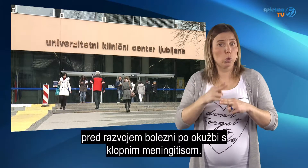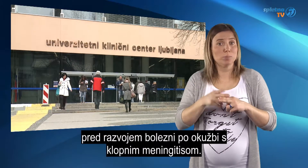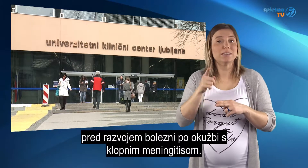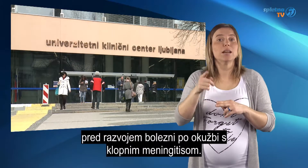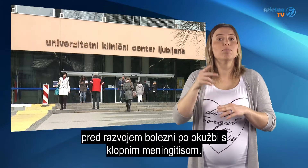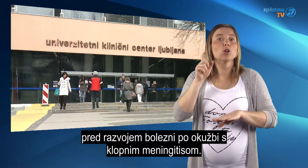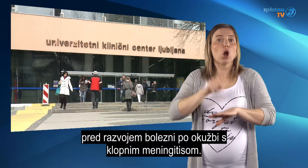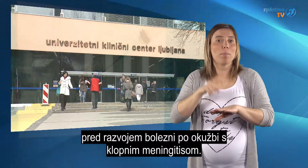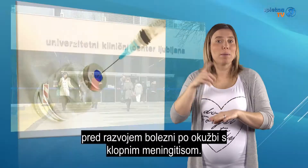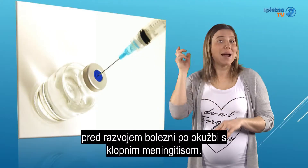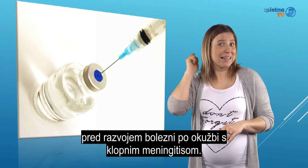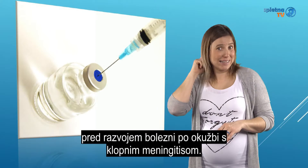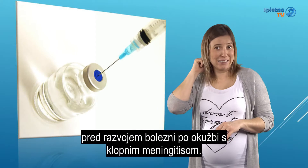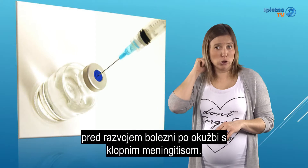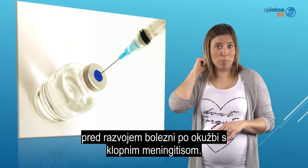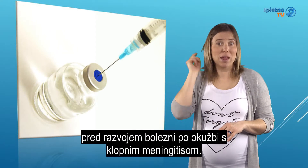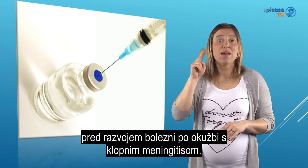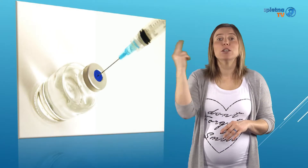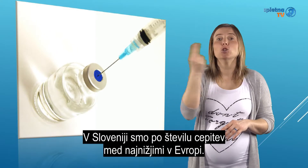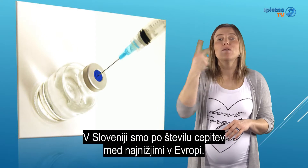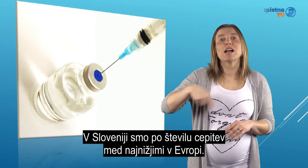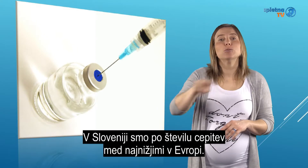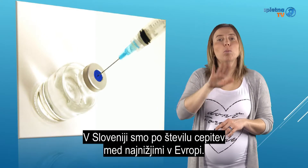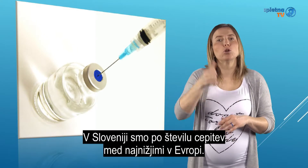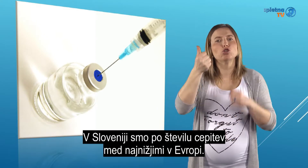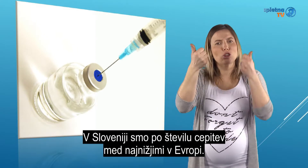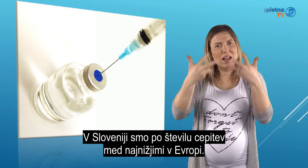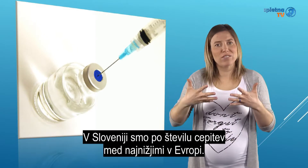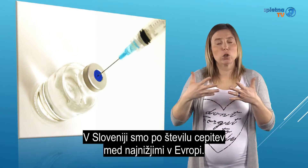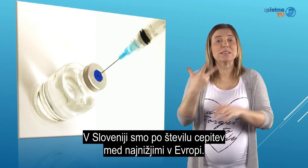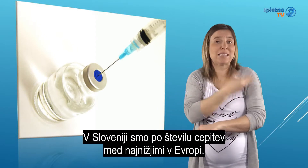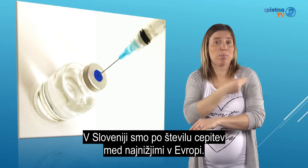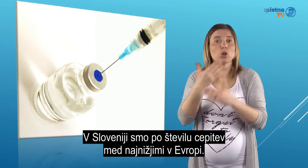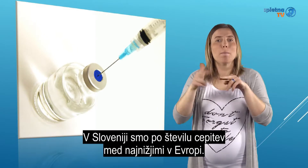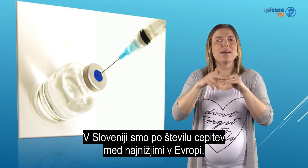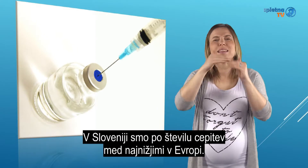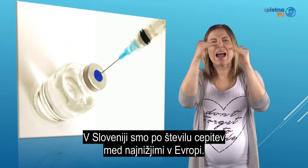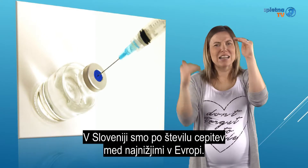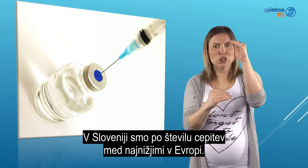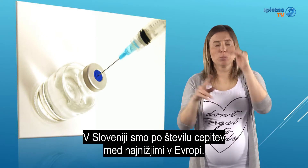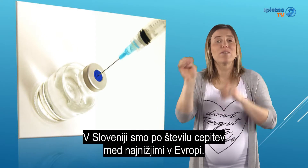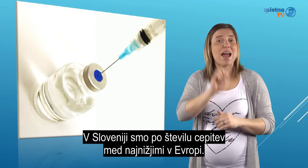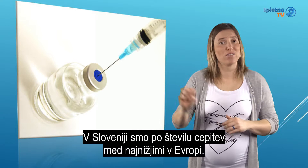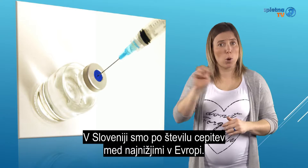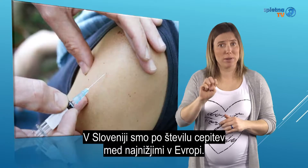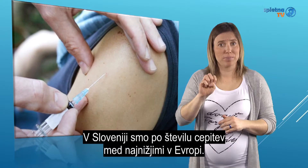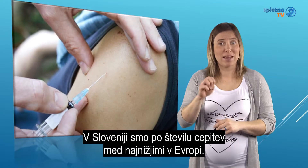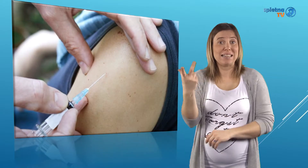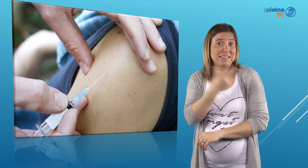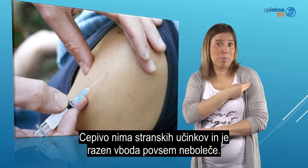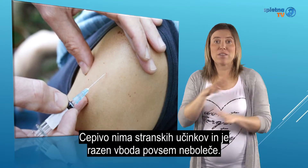klopnim meningitisom. V Sloveniji smo po številu cepitev med najnižjimi v